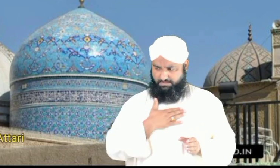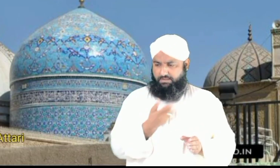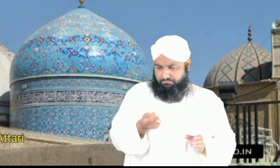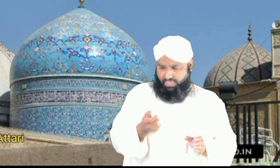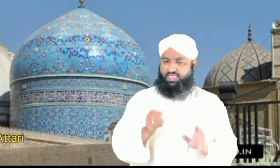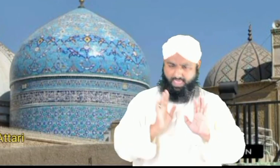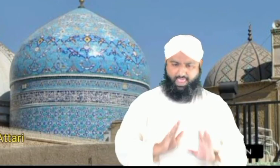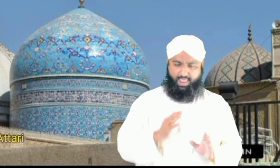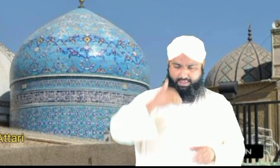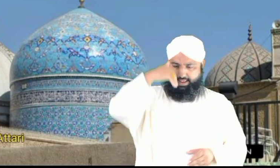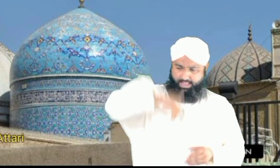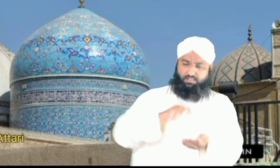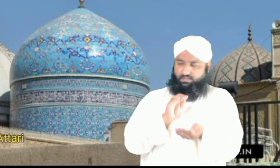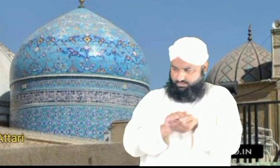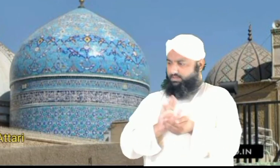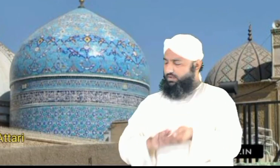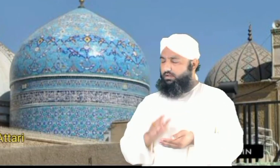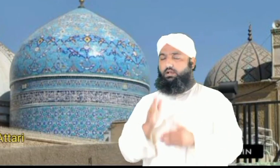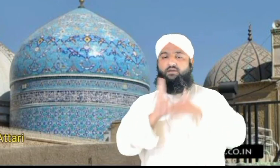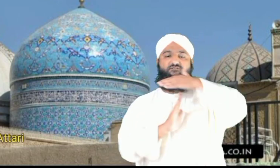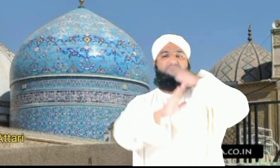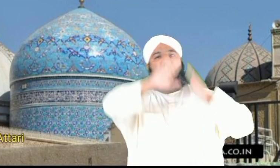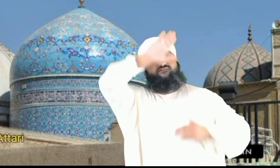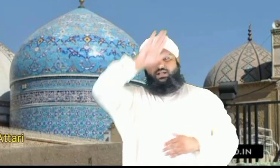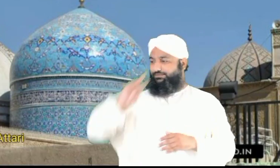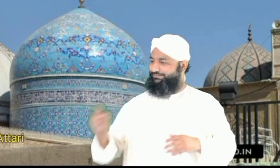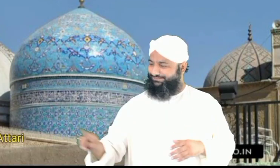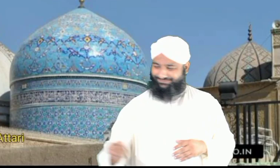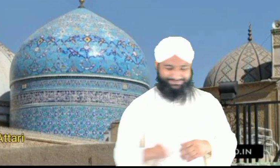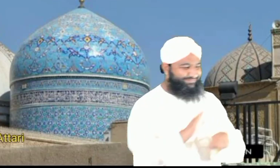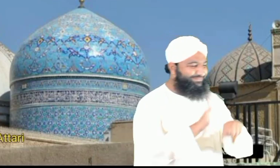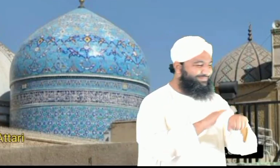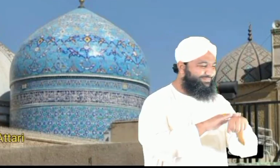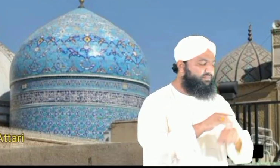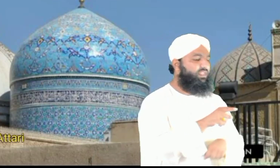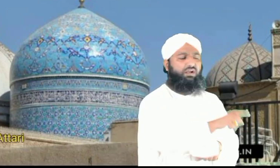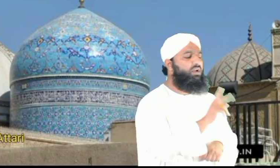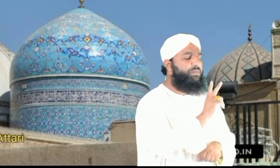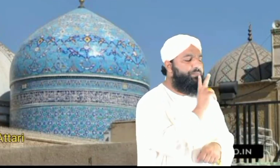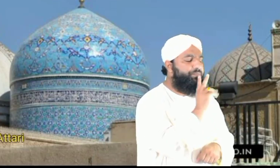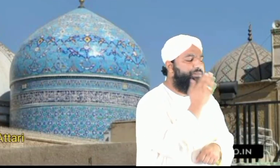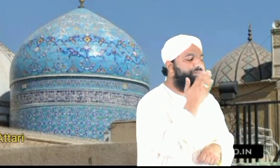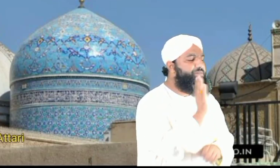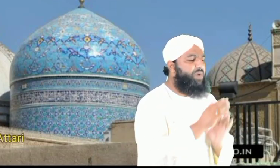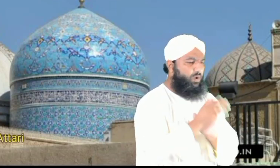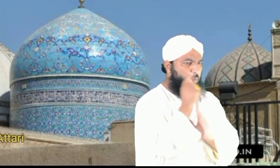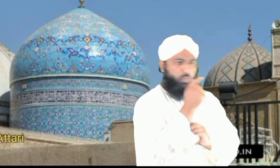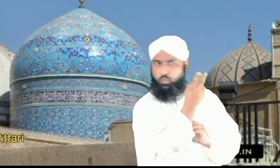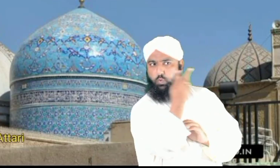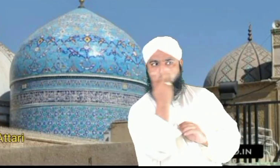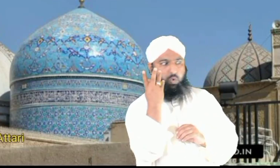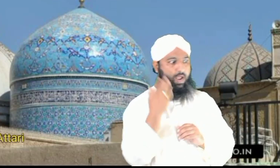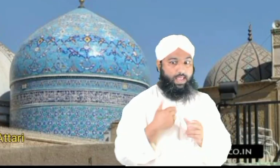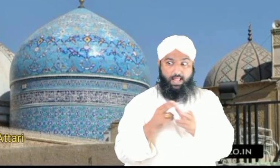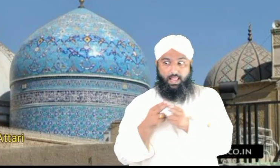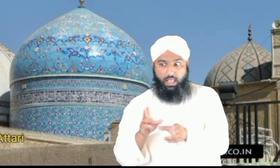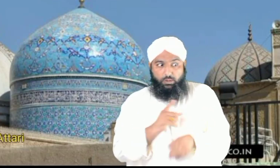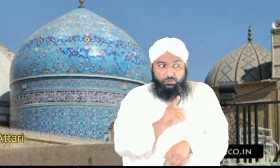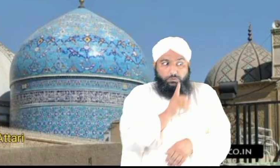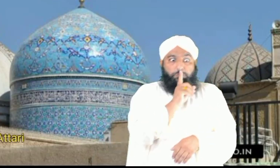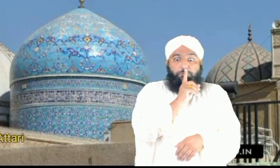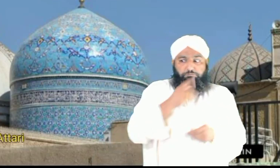ہے۔ سردار خود چل کر اس نوجوان کے پاس آیا اور آ کر کہا کہ اے نوجوان کیا بات ہے، لوگ ہم سے اپنا مال چھپاتے ہیں، تم خود ہی بتا